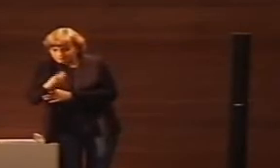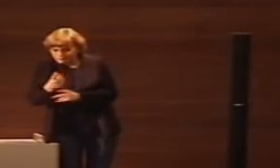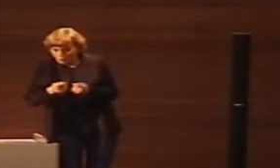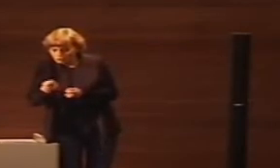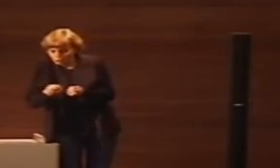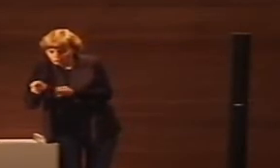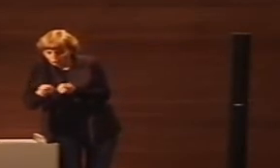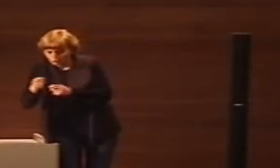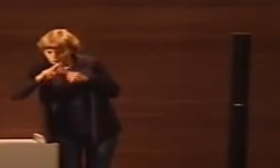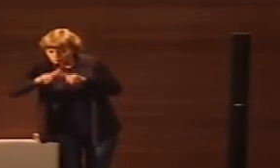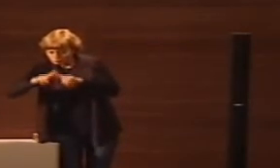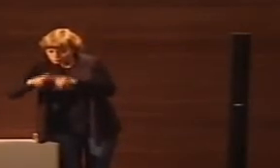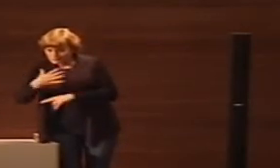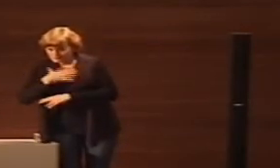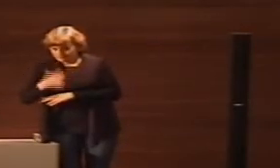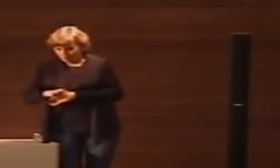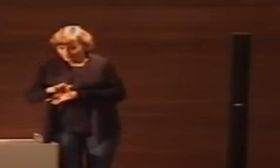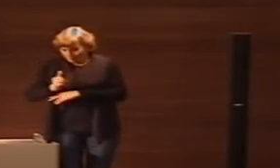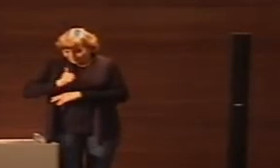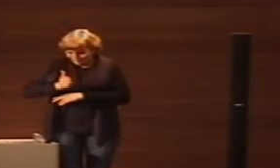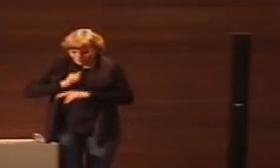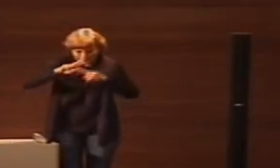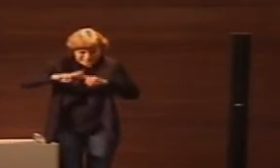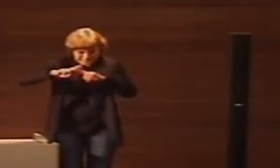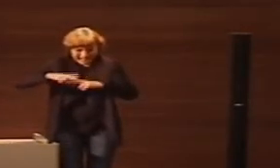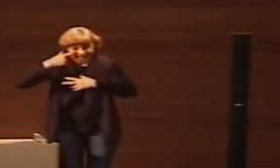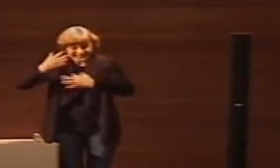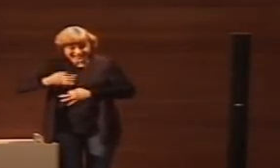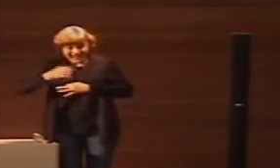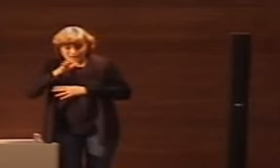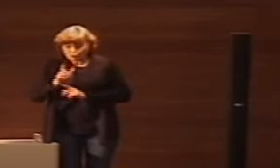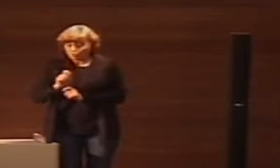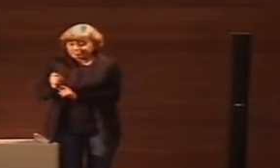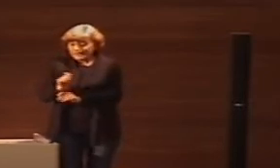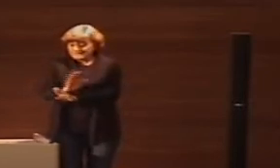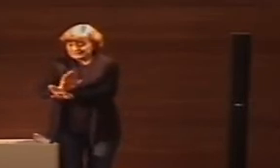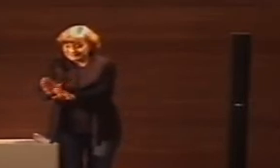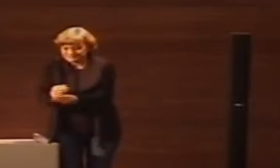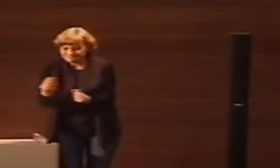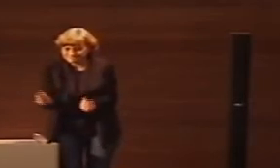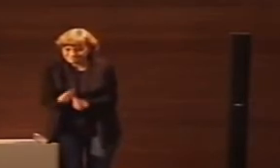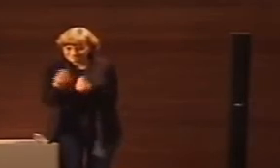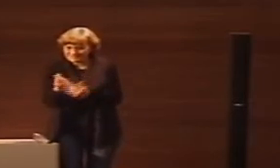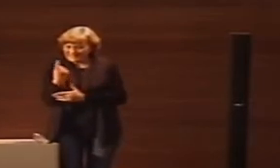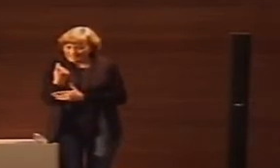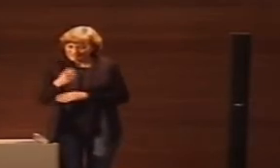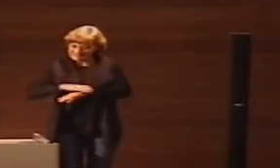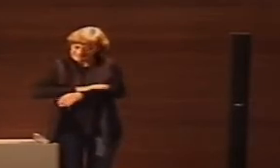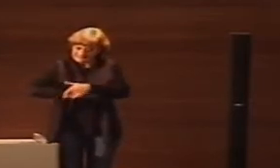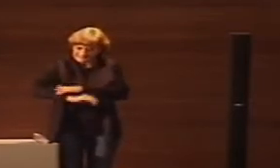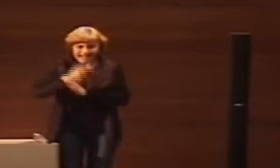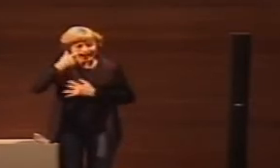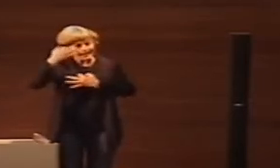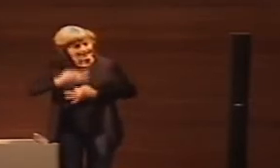en otras medidas que nos lleven también nuevos resultados ambientales. Y finalmente, estos